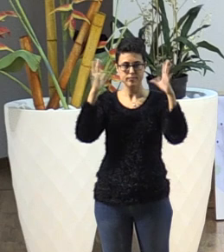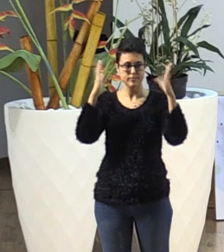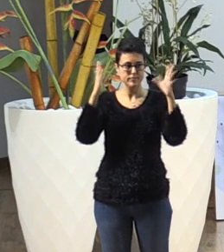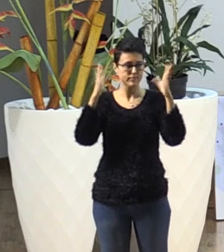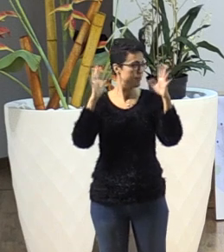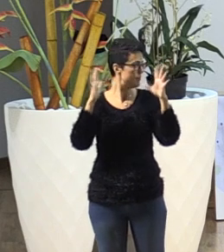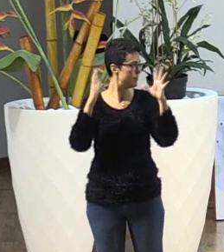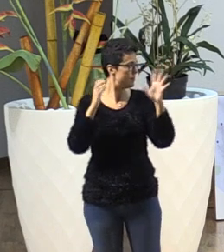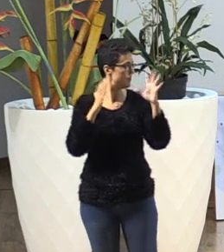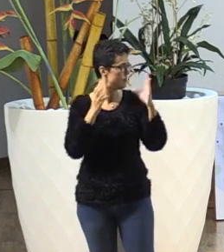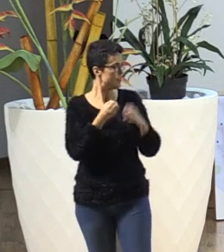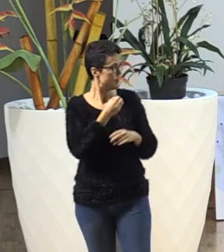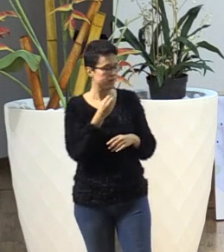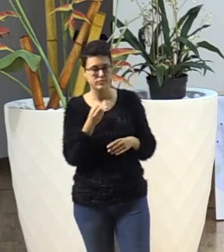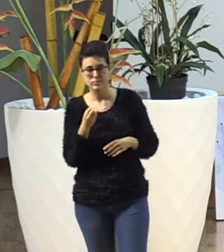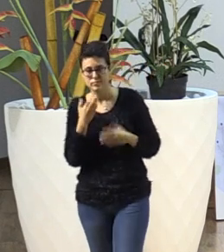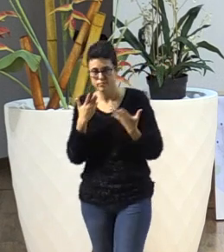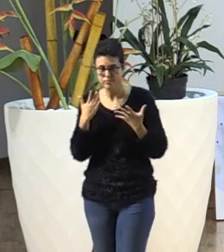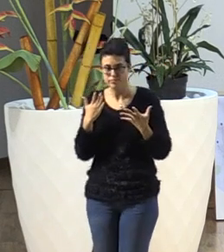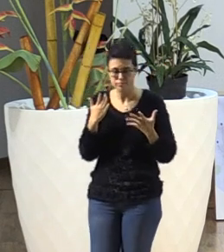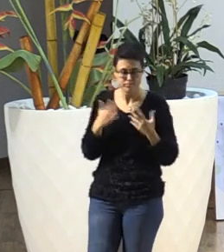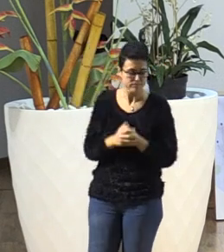Muchas gracias, Antonio.